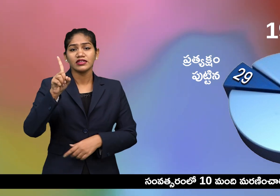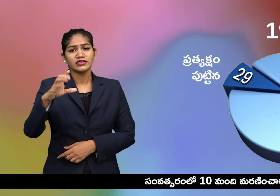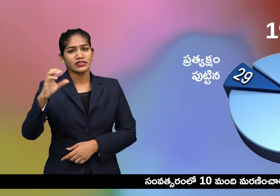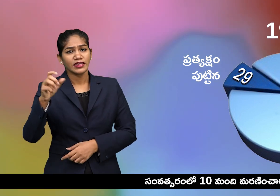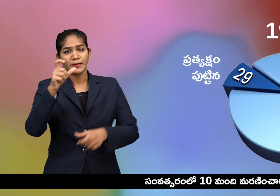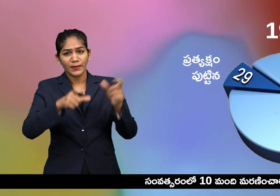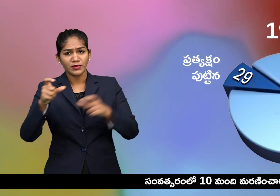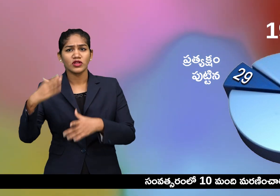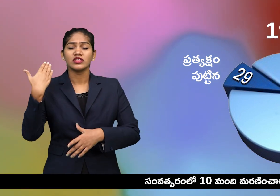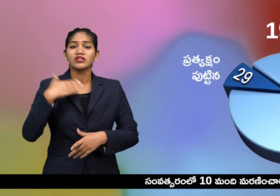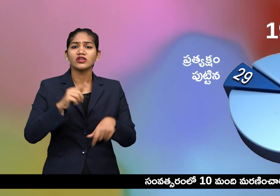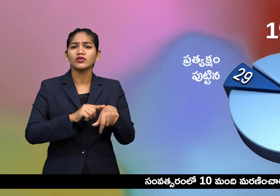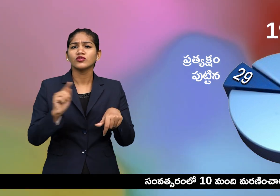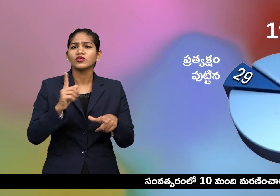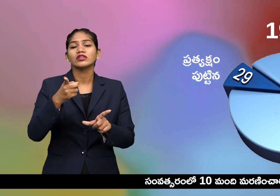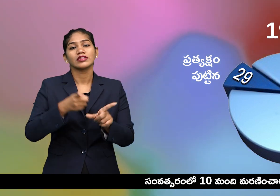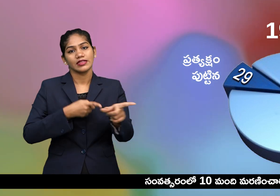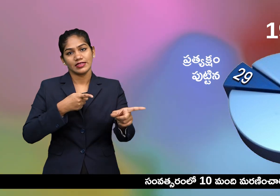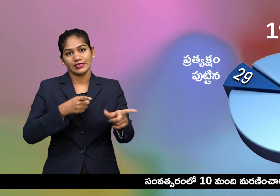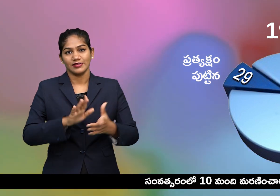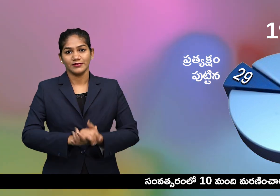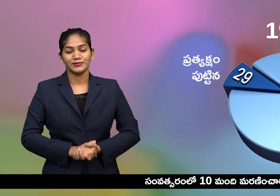సంవత్సరంలో 10 మంది మరణించారు.